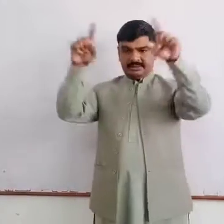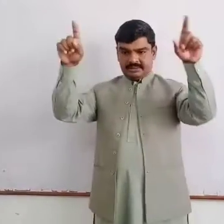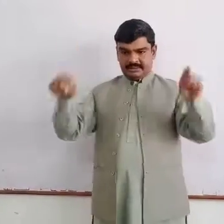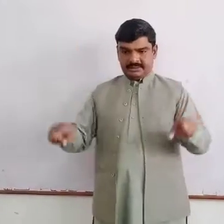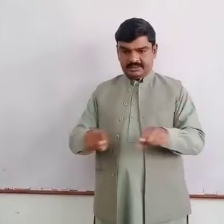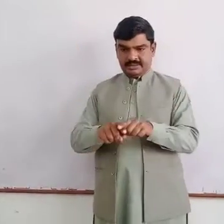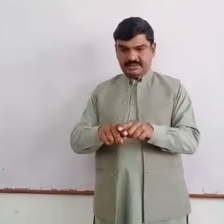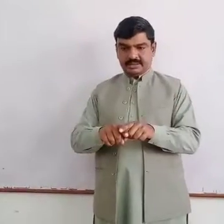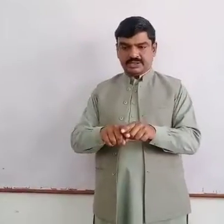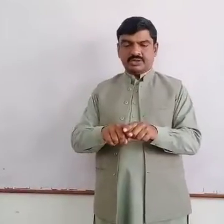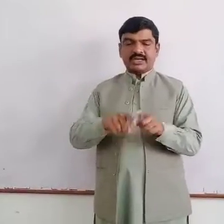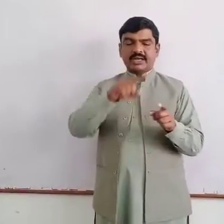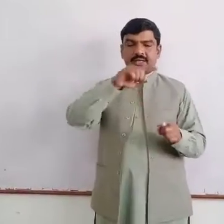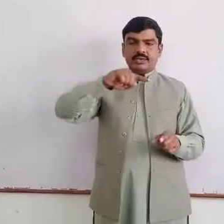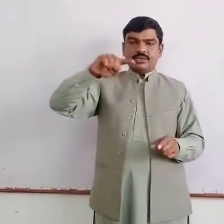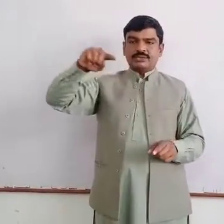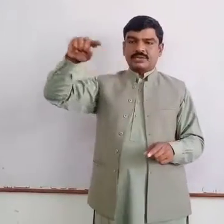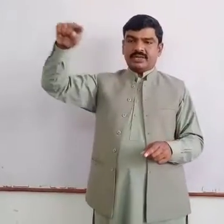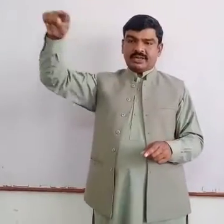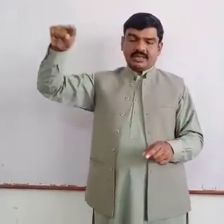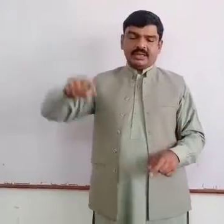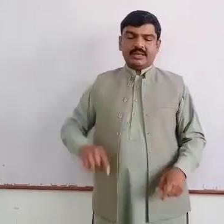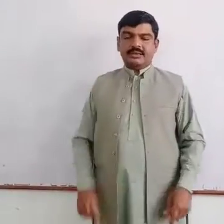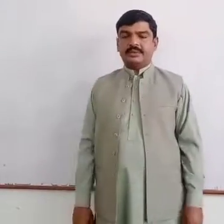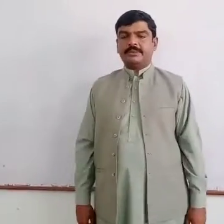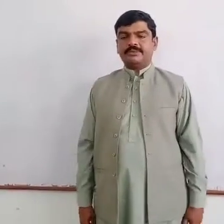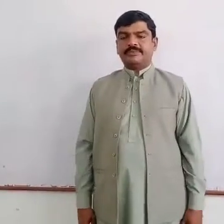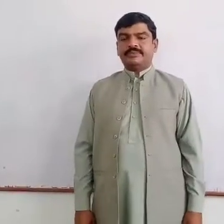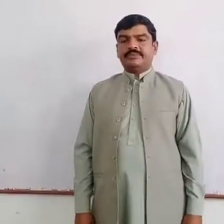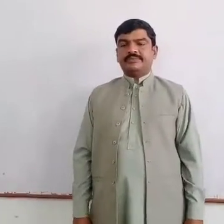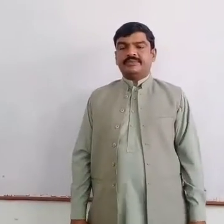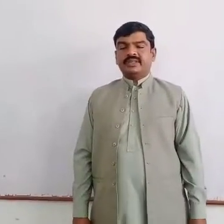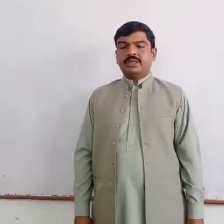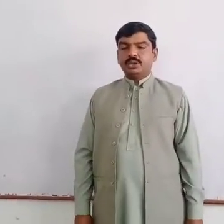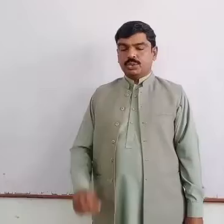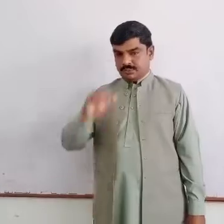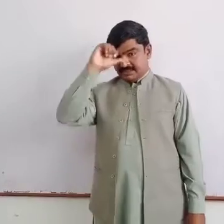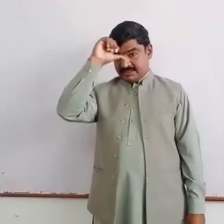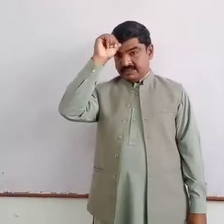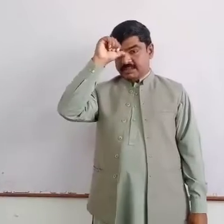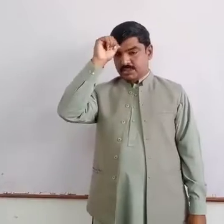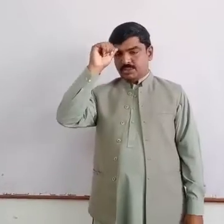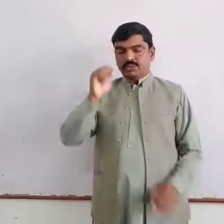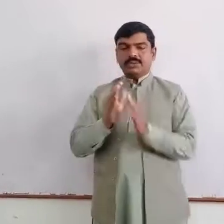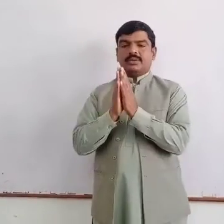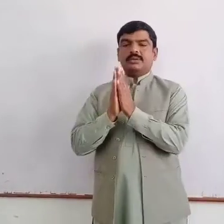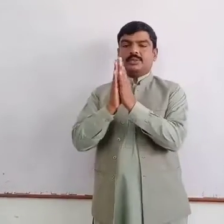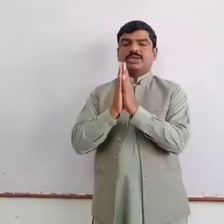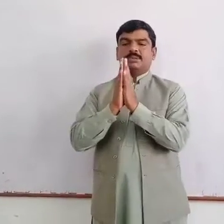चौक्टा उसमें सुझी लाइब लगी होती हैं इंदू इंदू बुक्षी